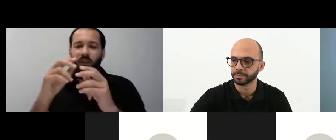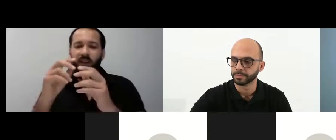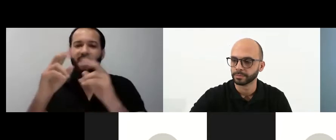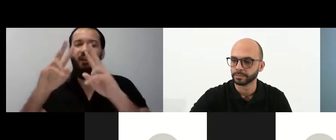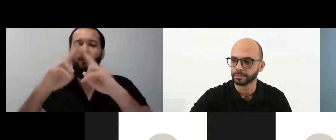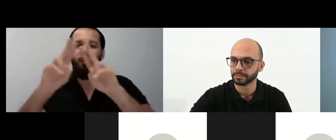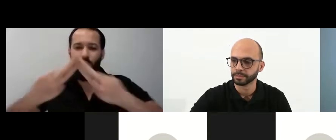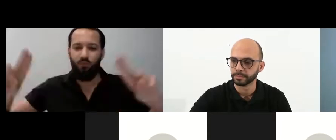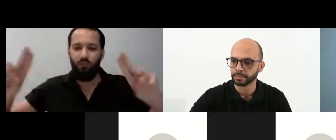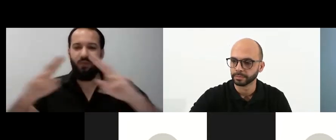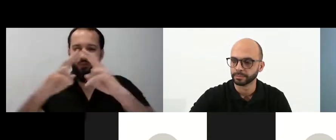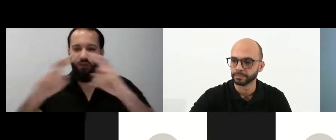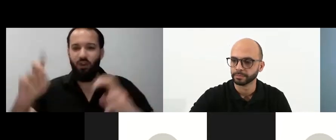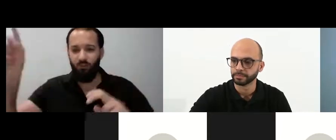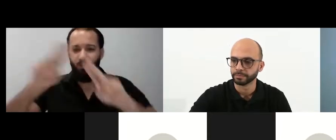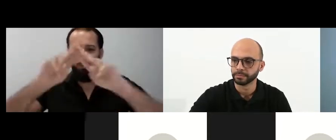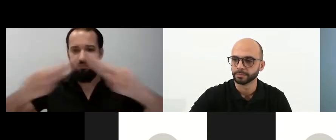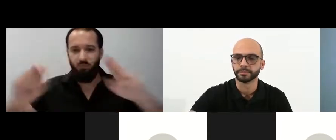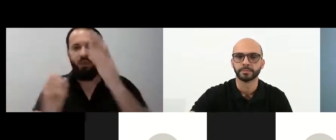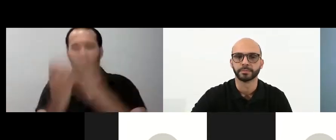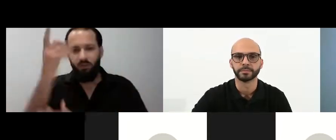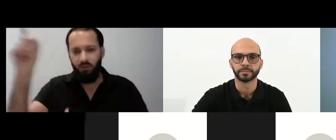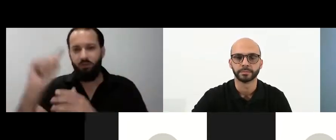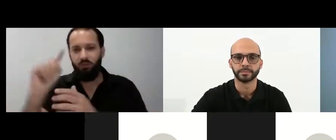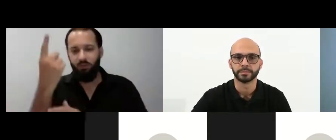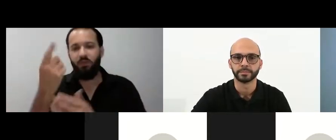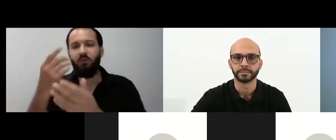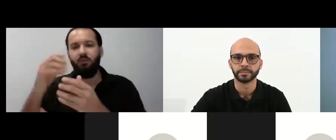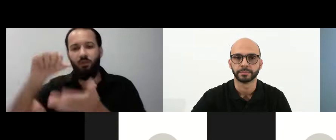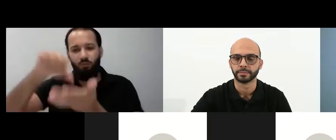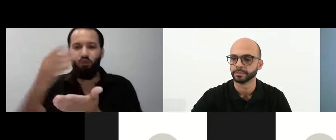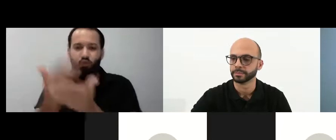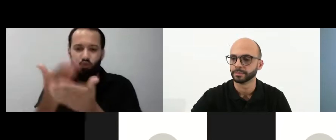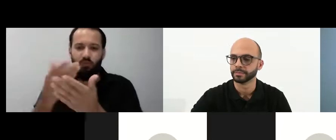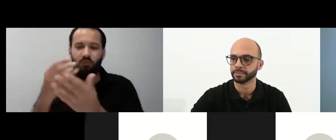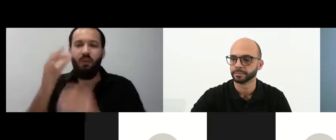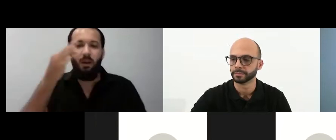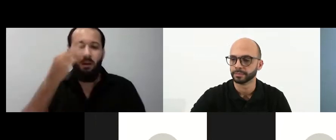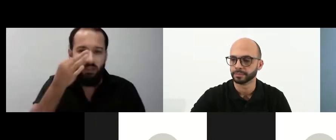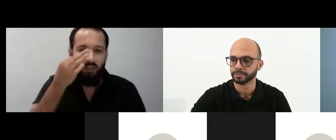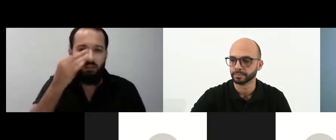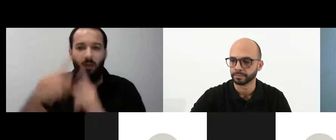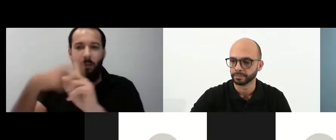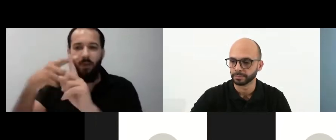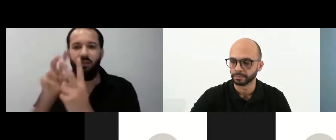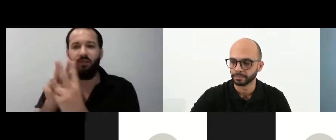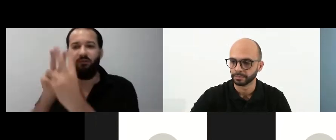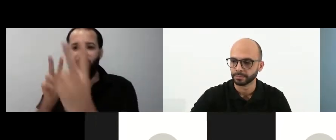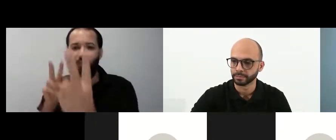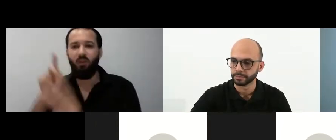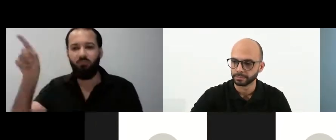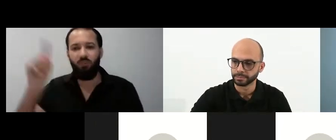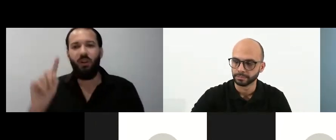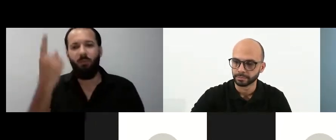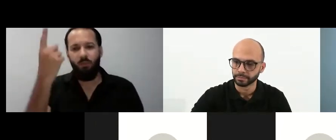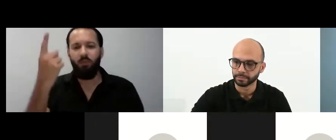Quando se criou, né, o curso de Letras Libras, o polo, né, o primeiro